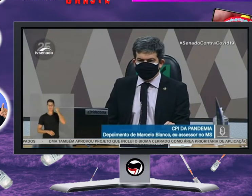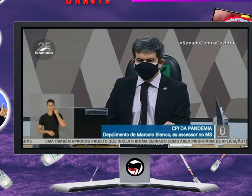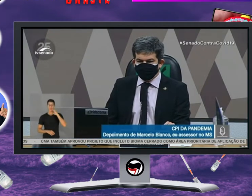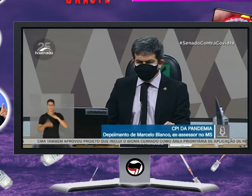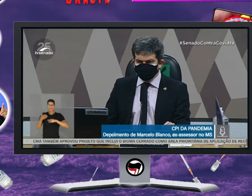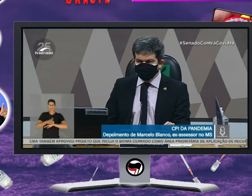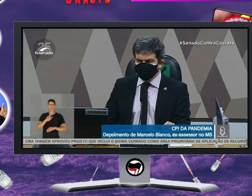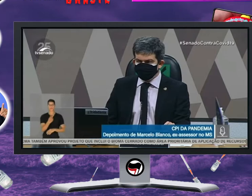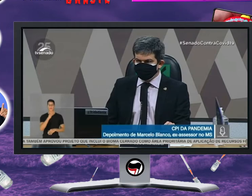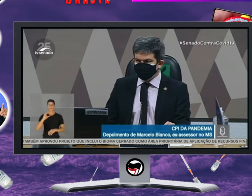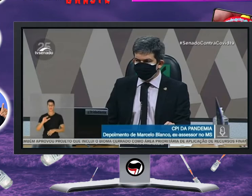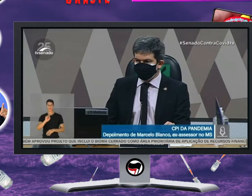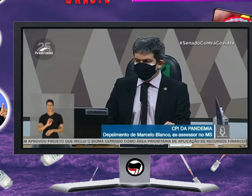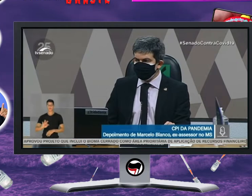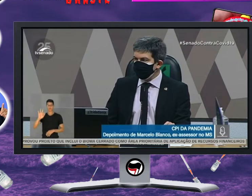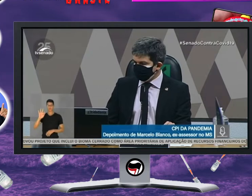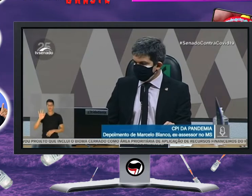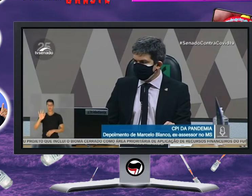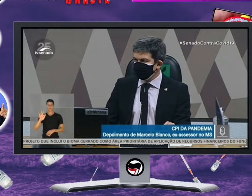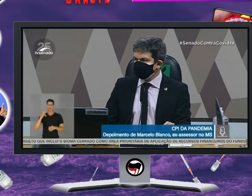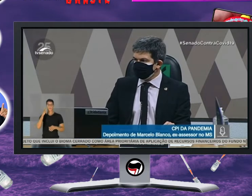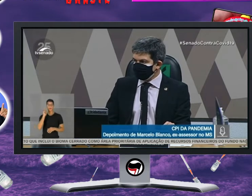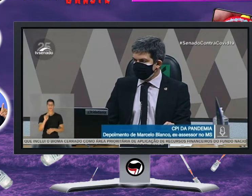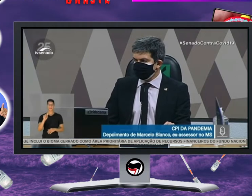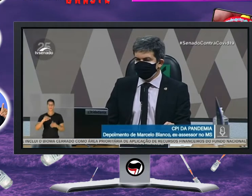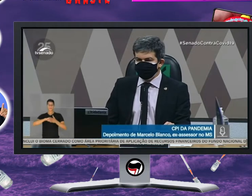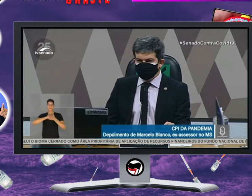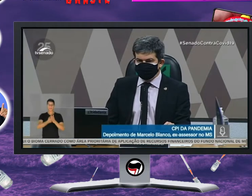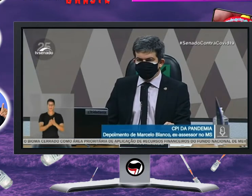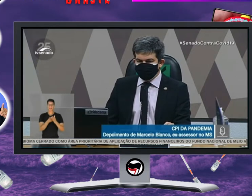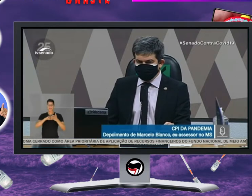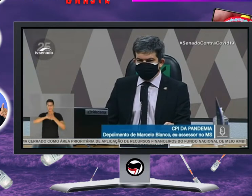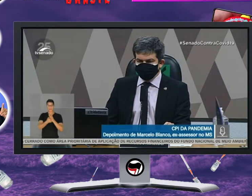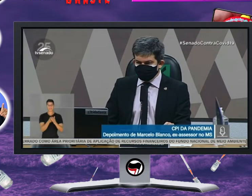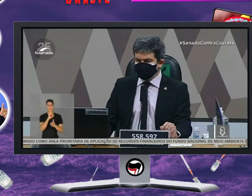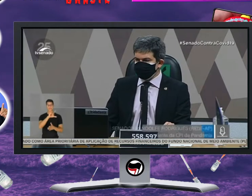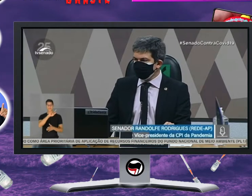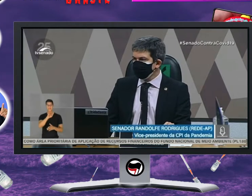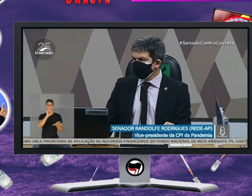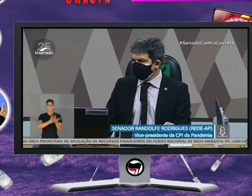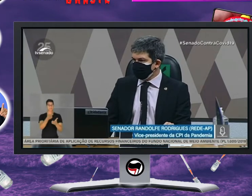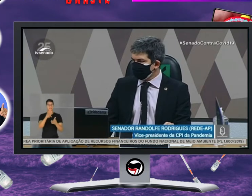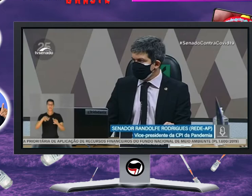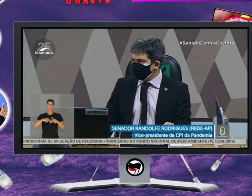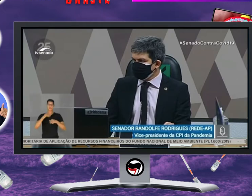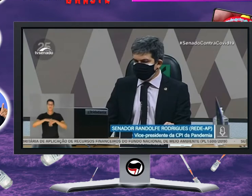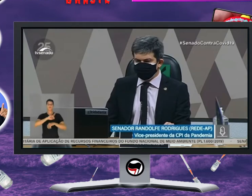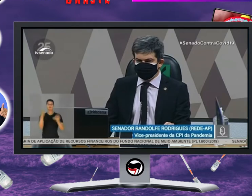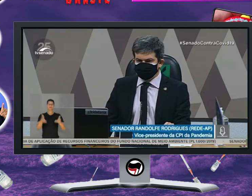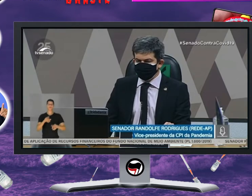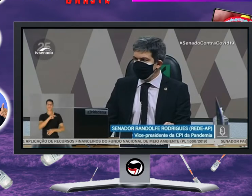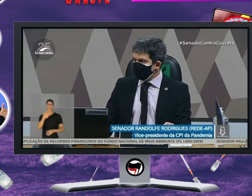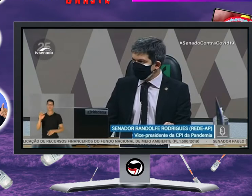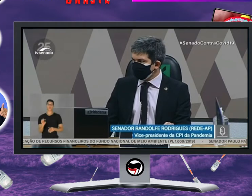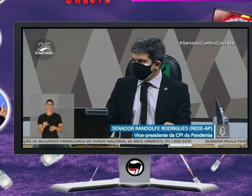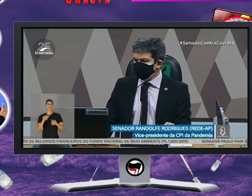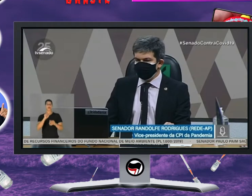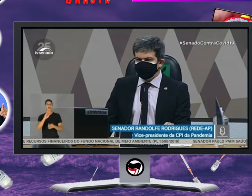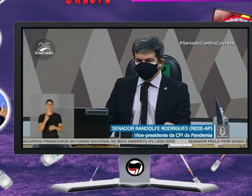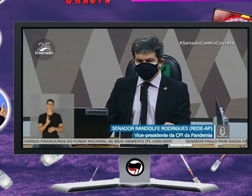ingressar com habeas corpus no Supremo Tribunal Federal a fim de trancar o inquérito ilegal e legítimo instaurado no dia de hoje pela Polícia Federal. Ato contínuo, que a